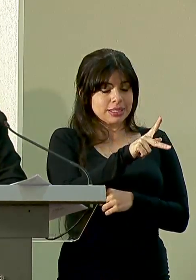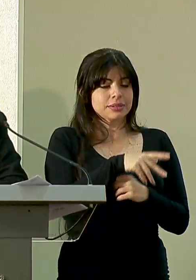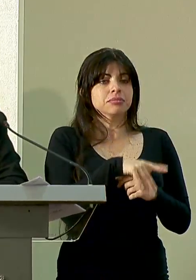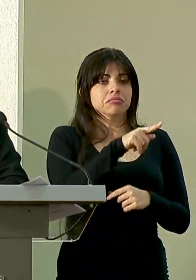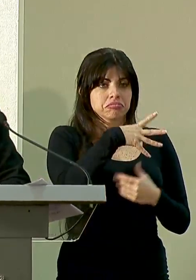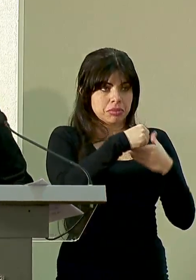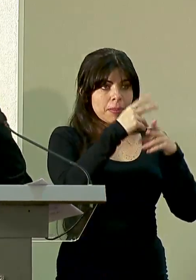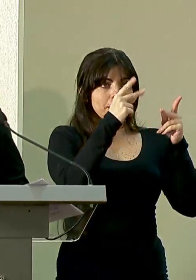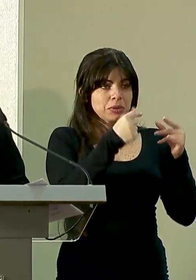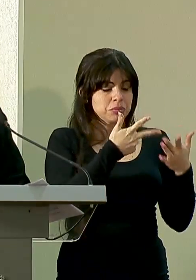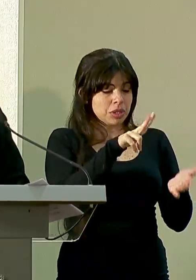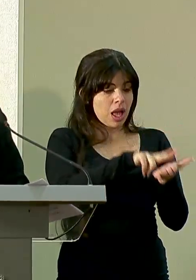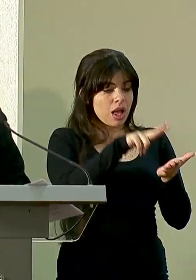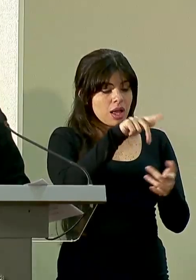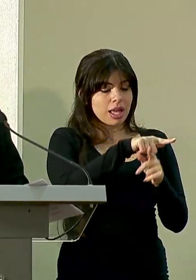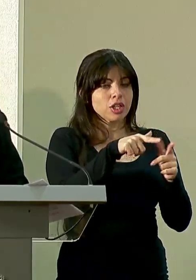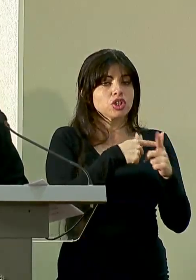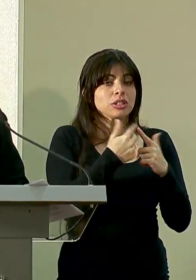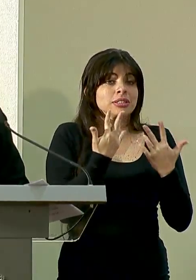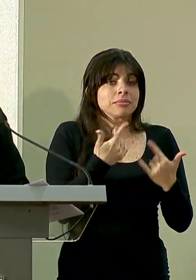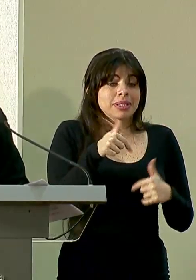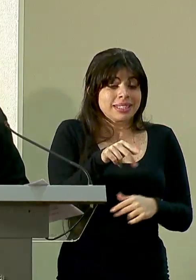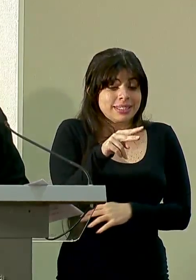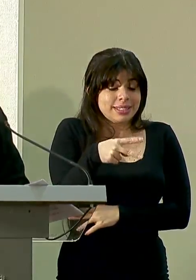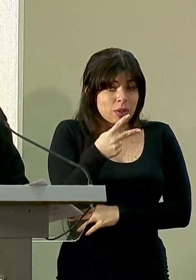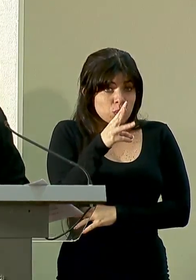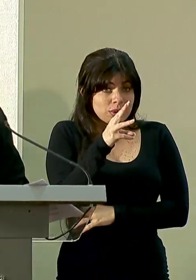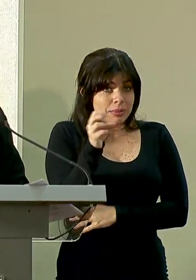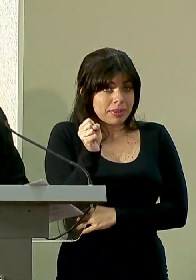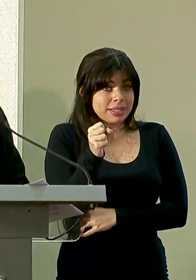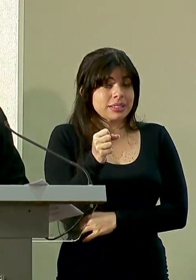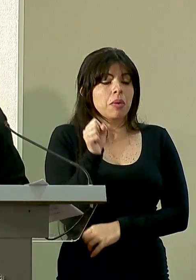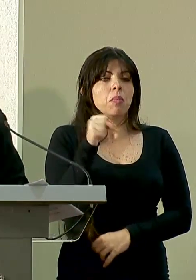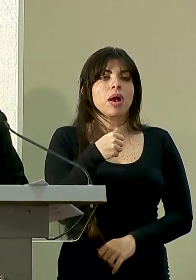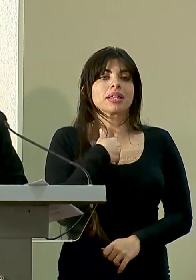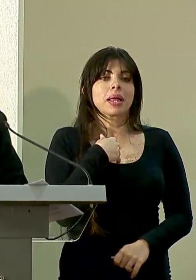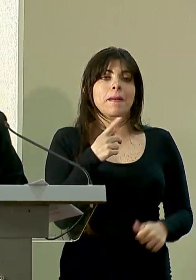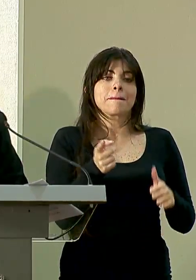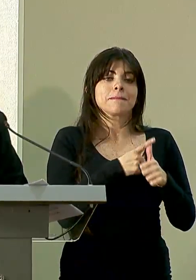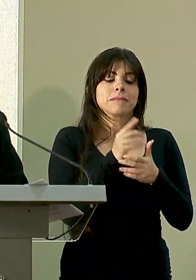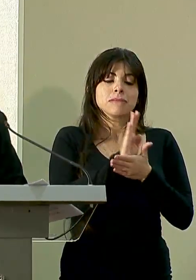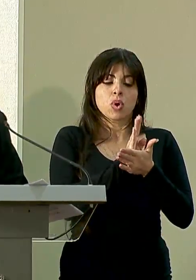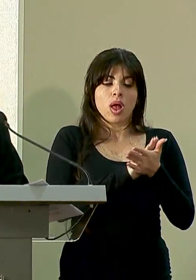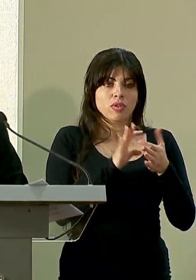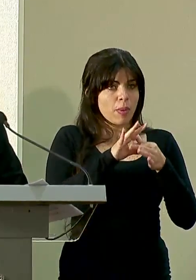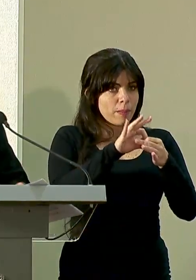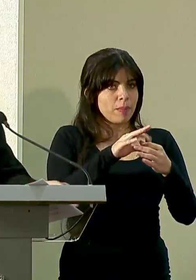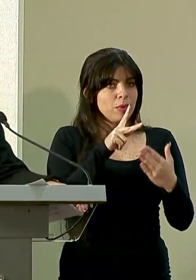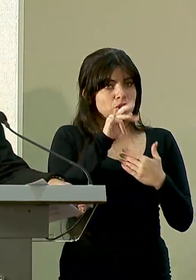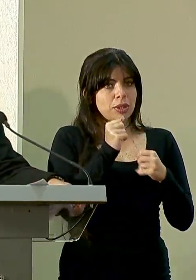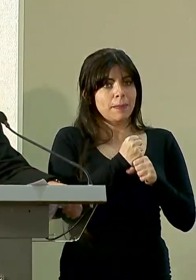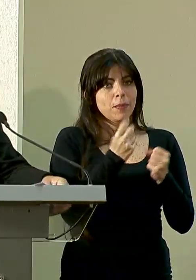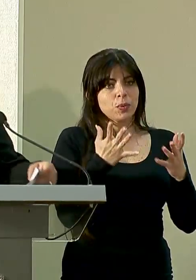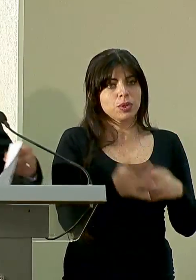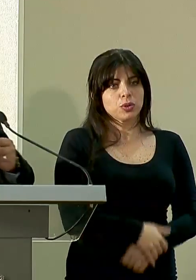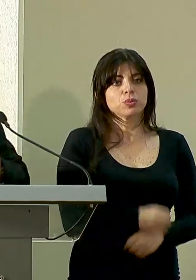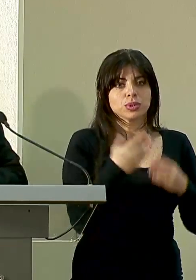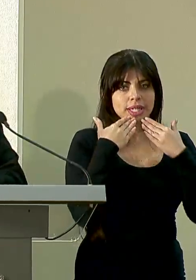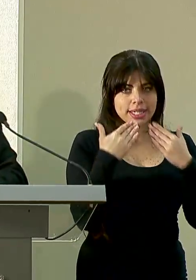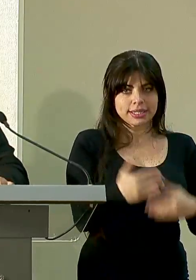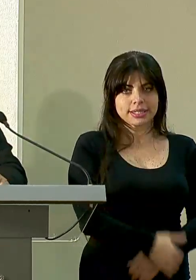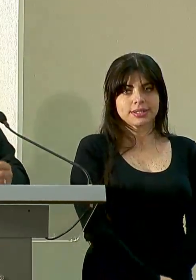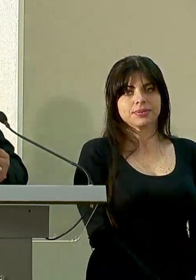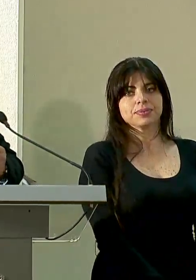en el presupuesto, y se esperaría que en este segundo semestre tengamos un primer borrador del proyecto de empleo público. Muchas